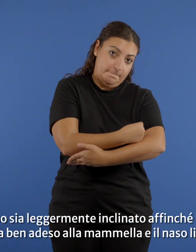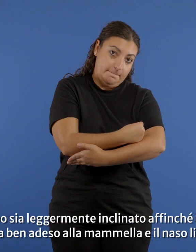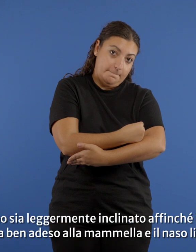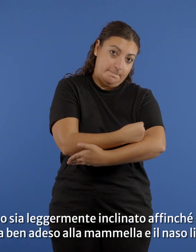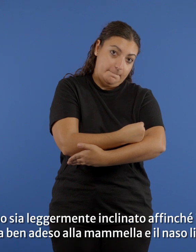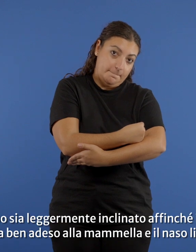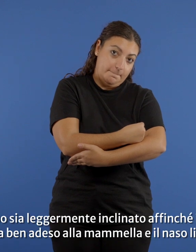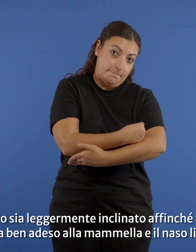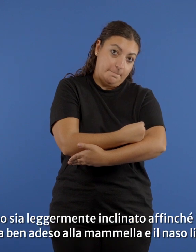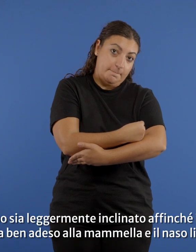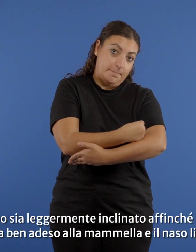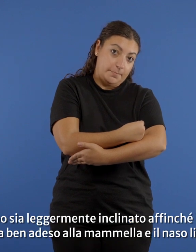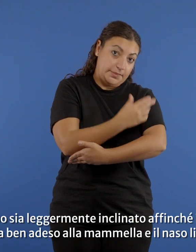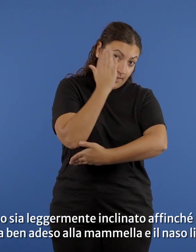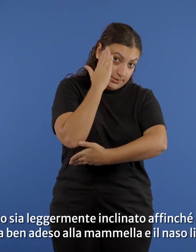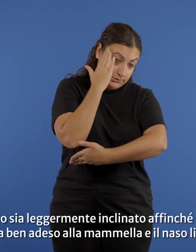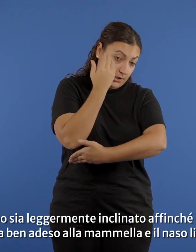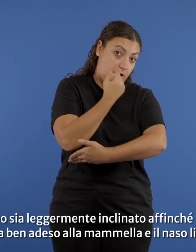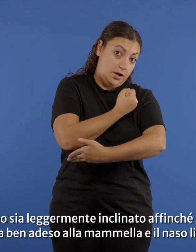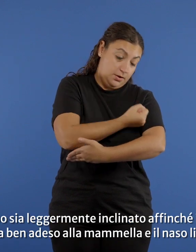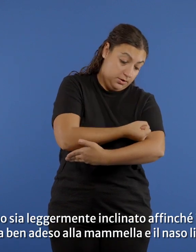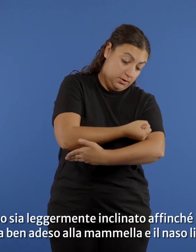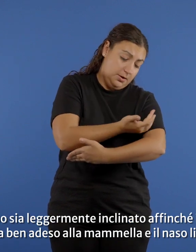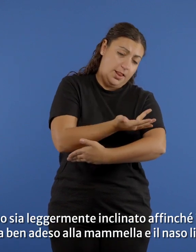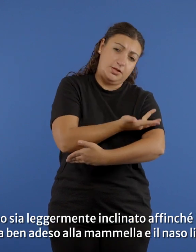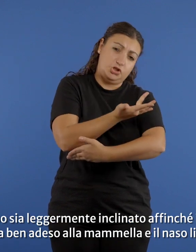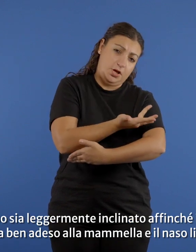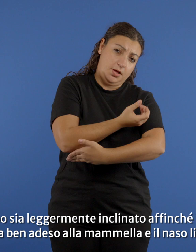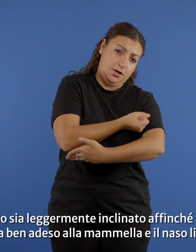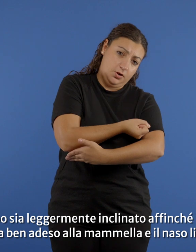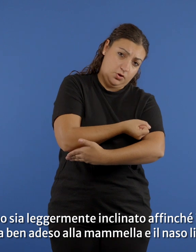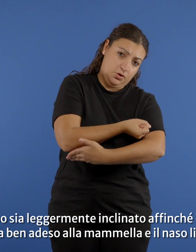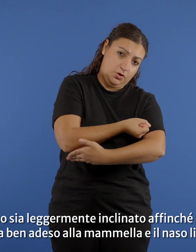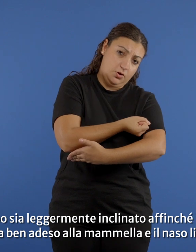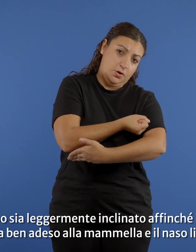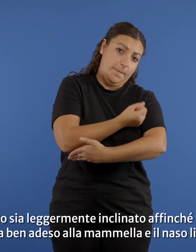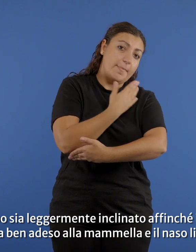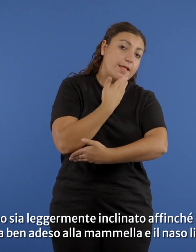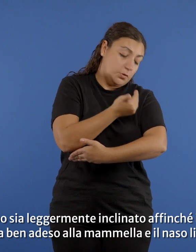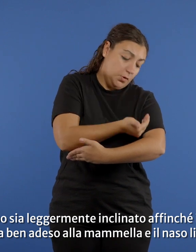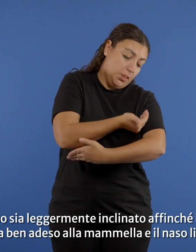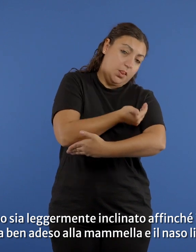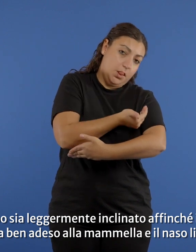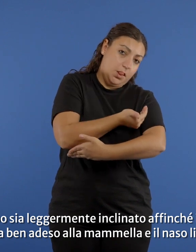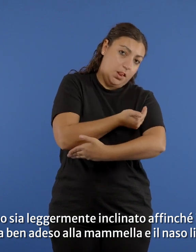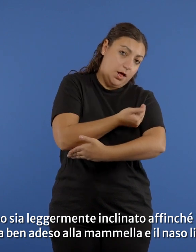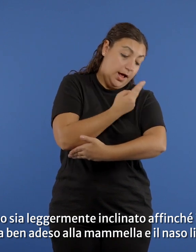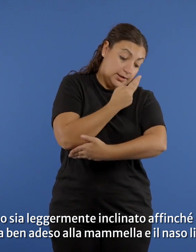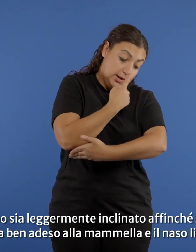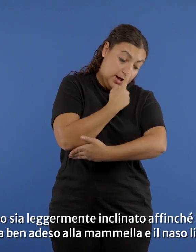capo sia leggermente inclinato affinché il mento sia ben adeso alla mammella e il